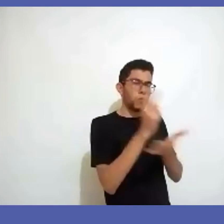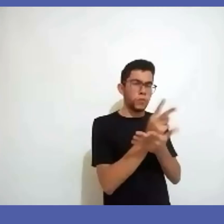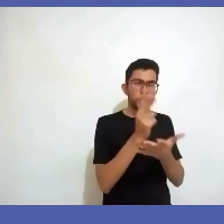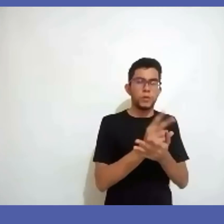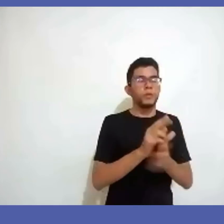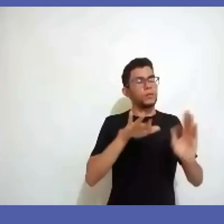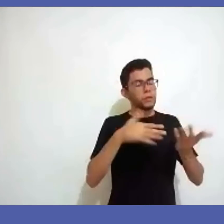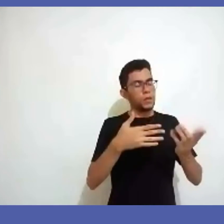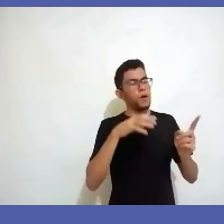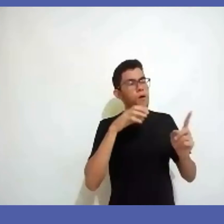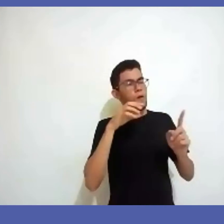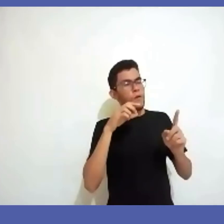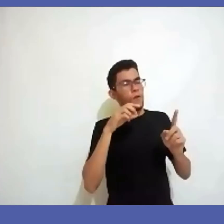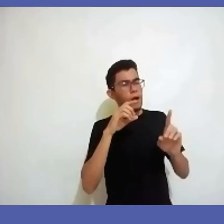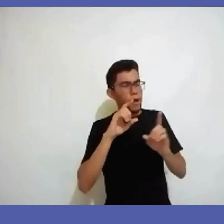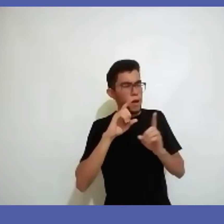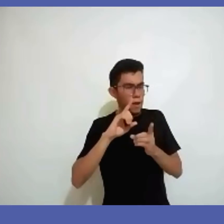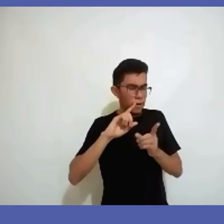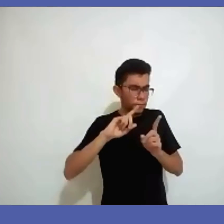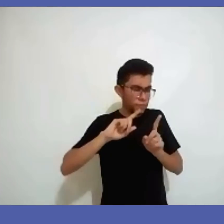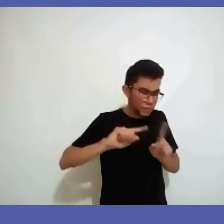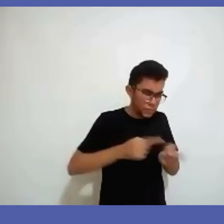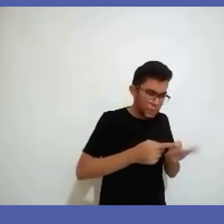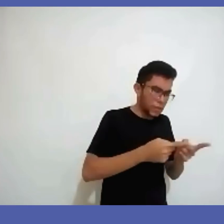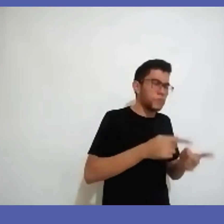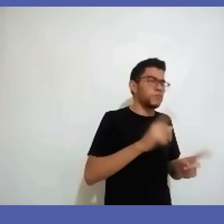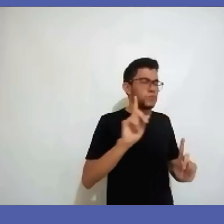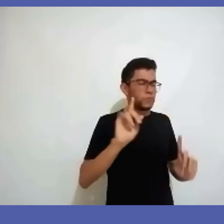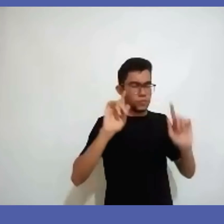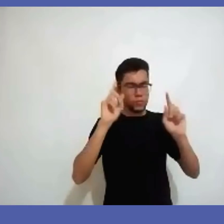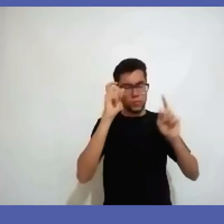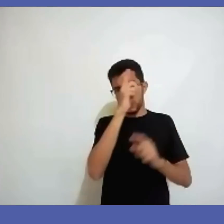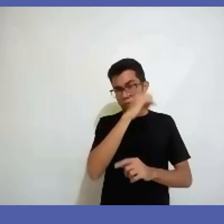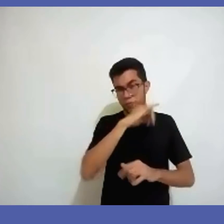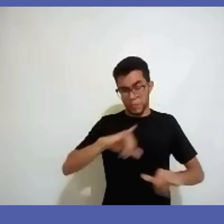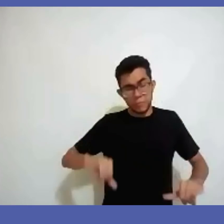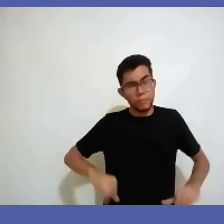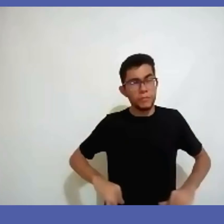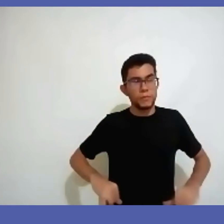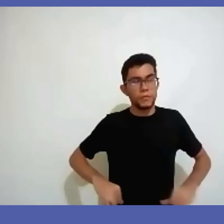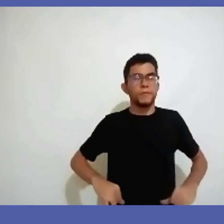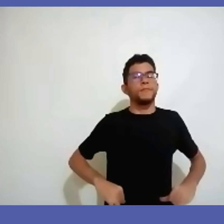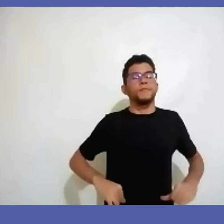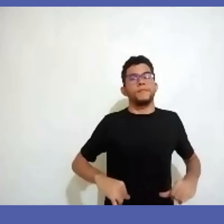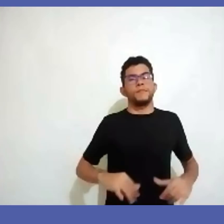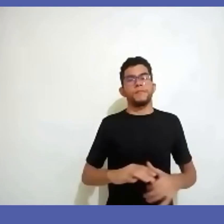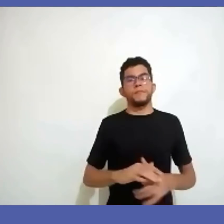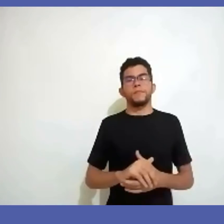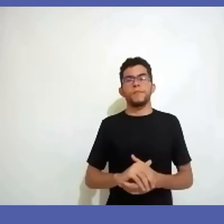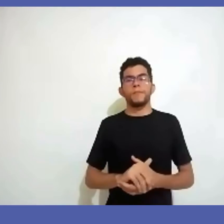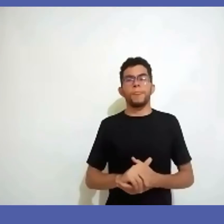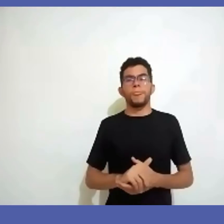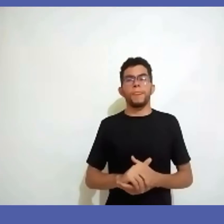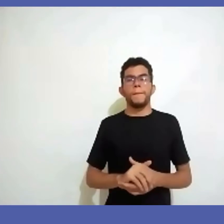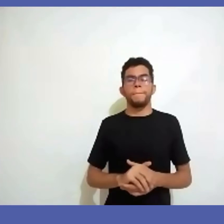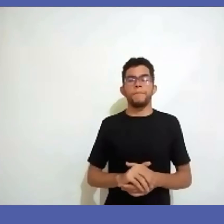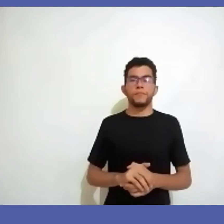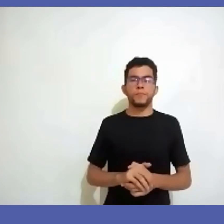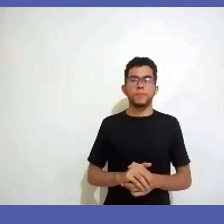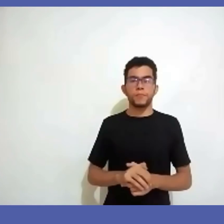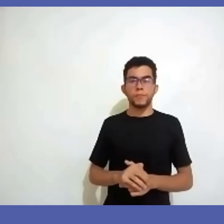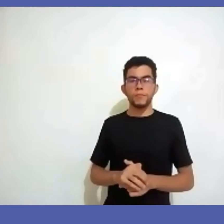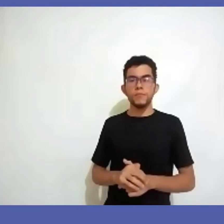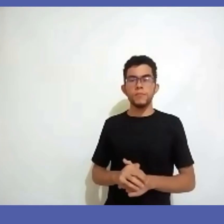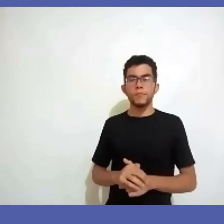tá? E assim, irmãos, viveram um exílio, tá? Em hebraico chama de galut,